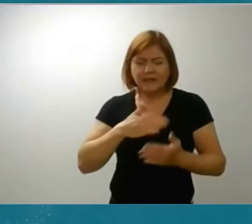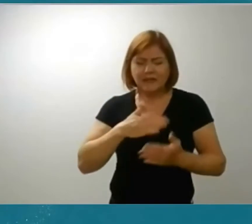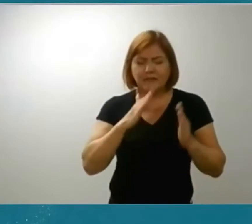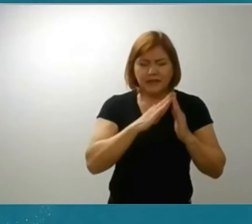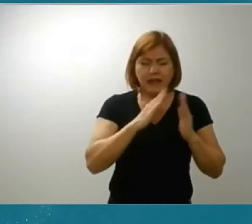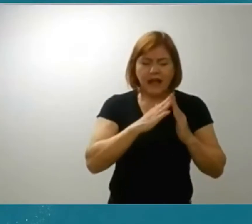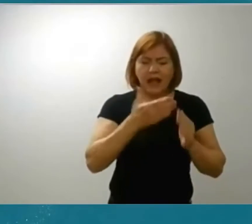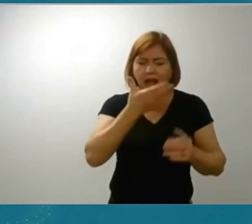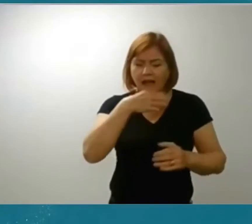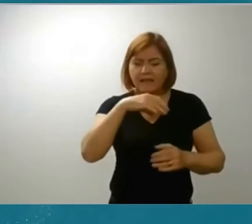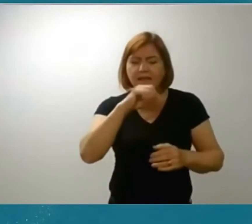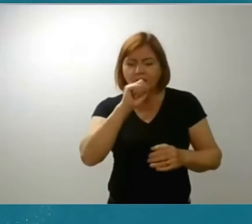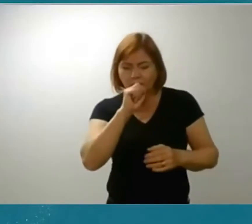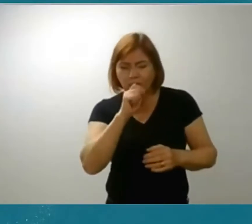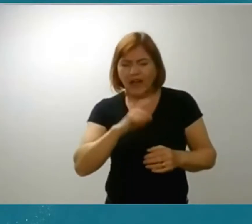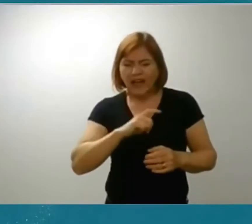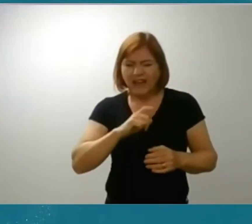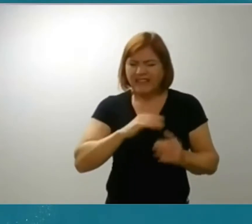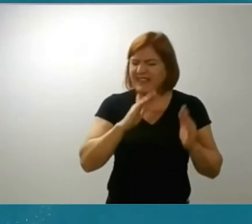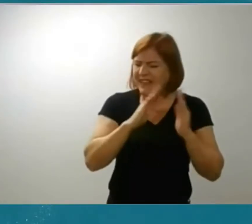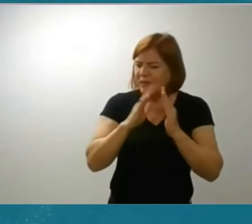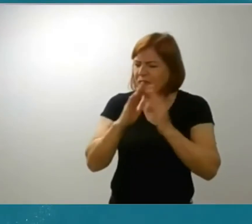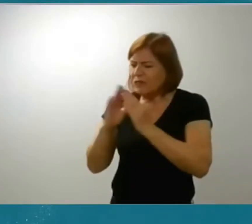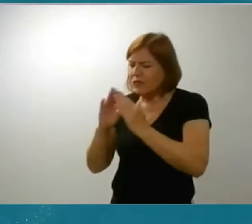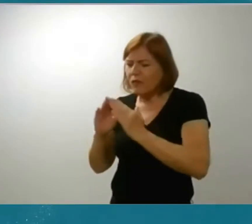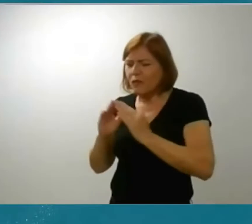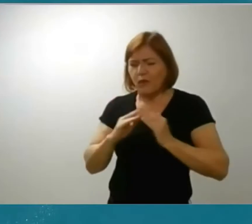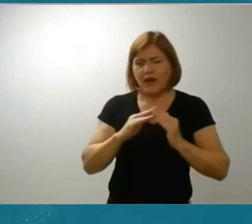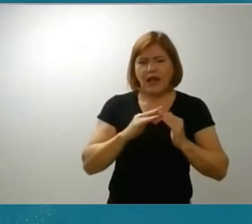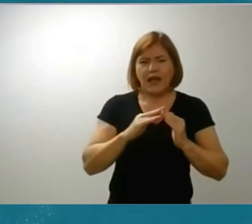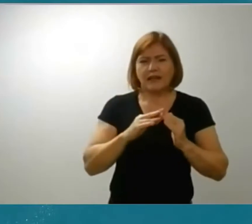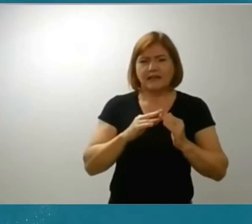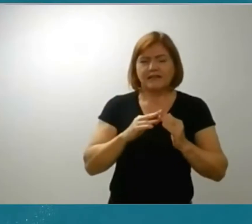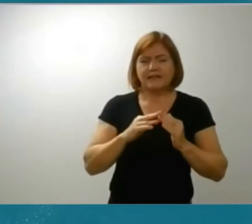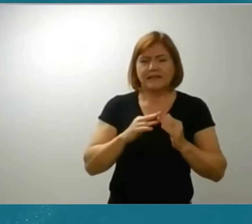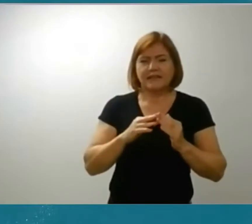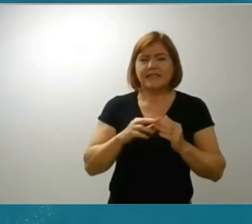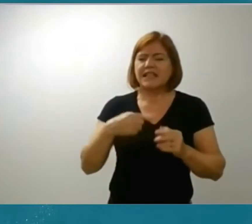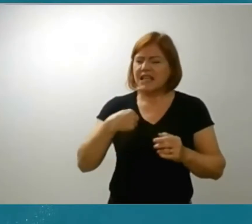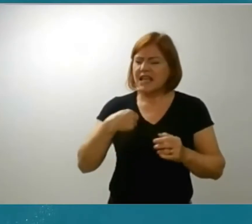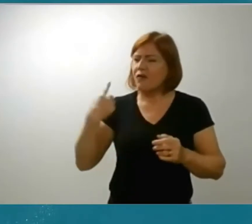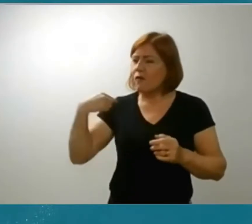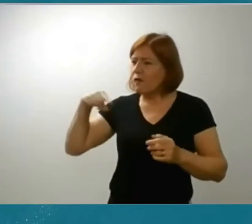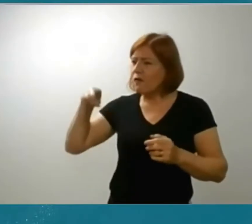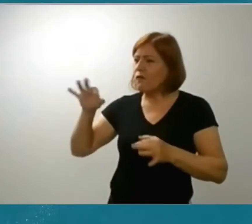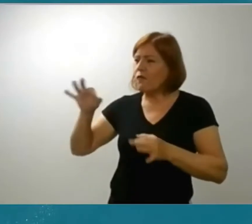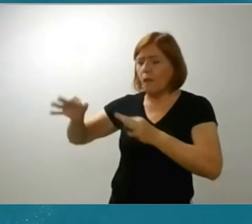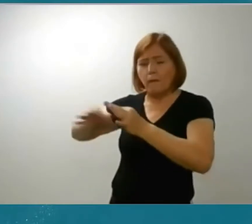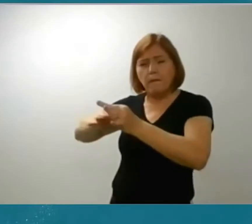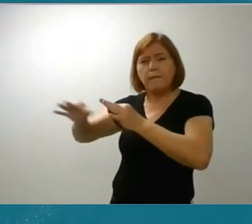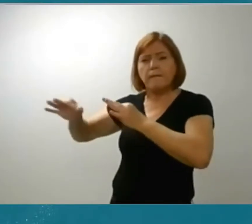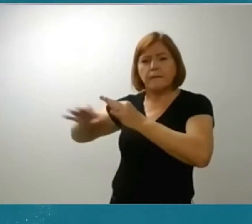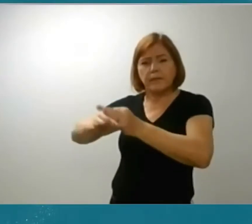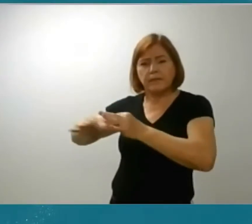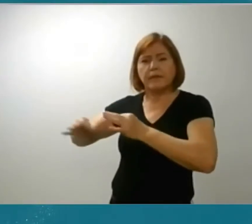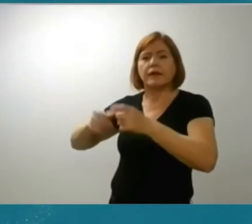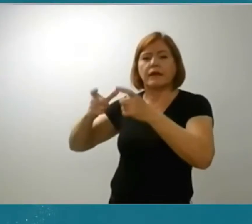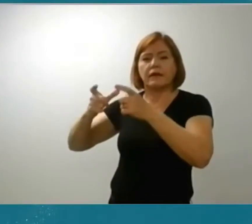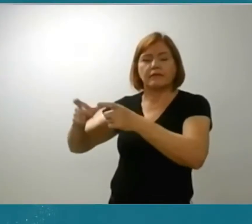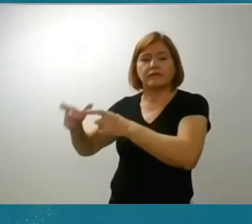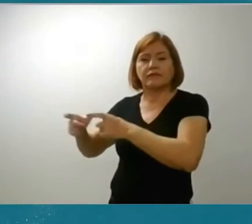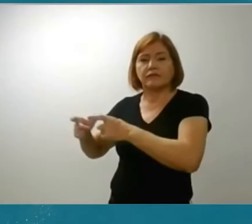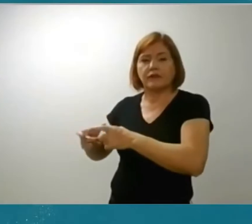Amém. Por isso, irmãos, o homem não tem direito de roubar a glória de Deus. Tudo é dele, tudo é dele. Tudo que nós temos depende